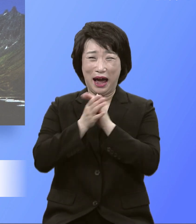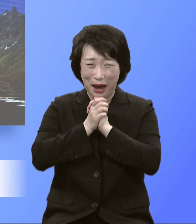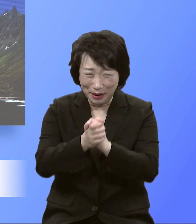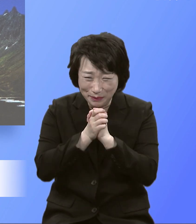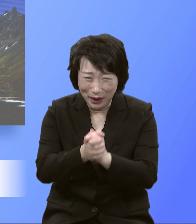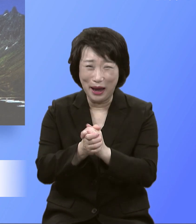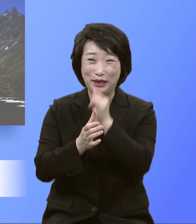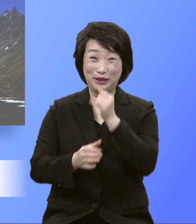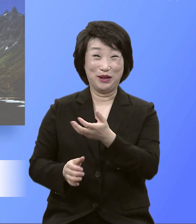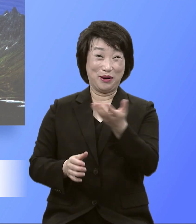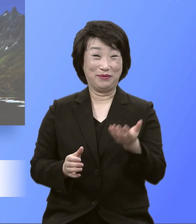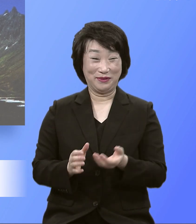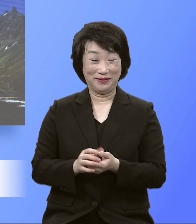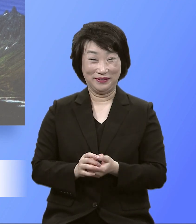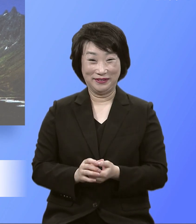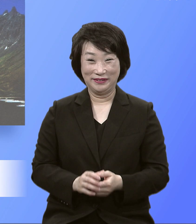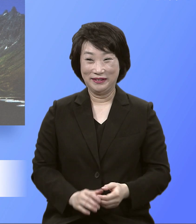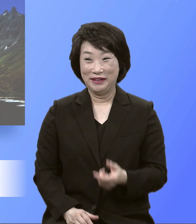난리가 난다니까 막.